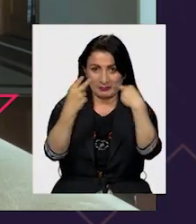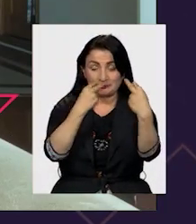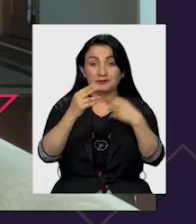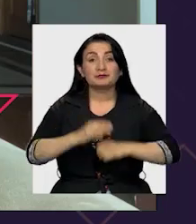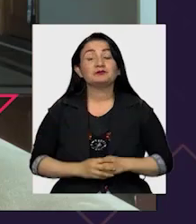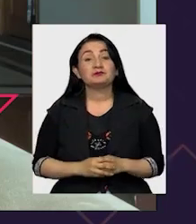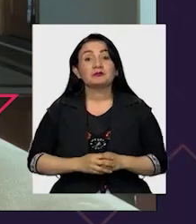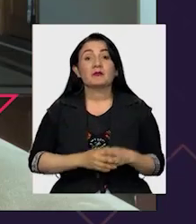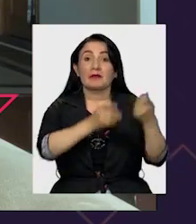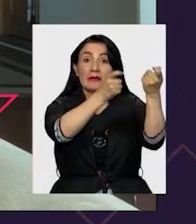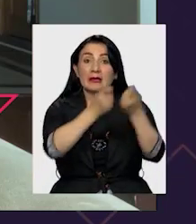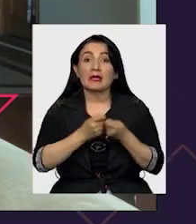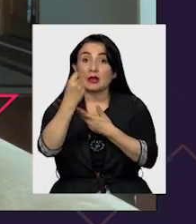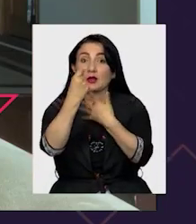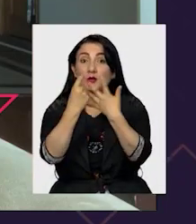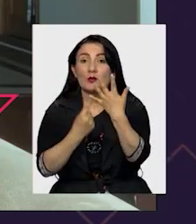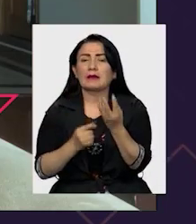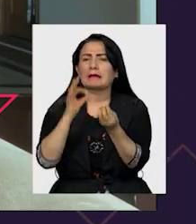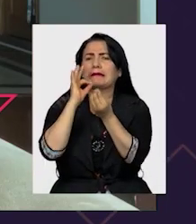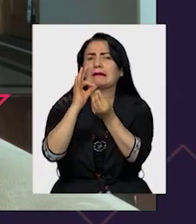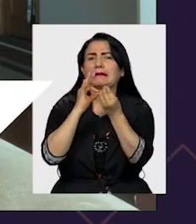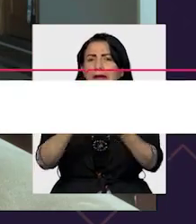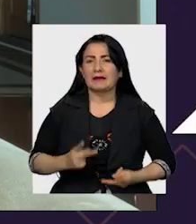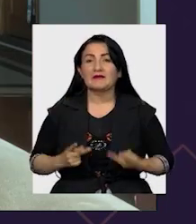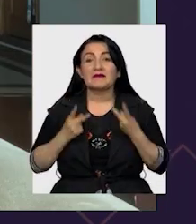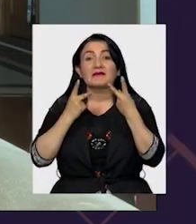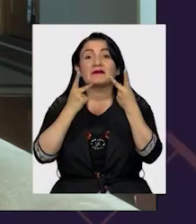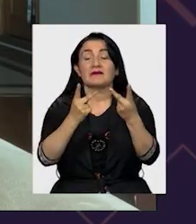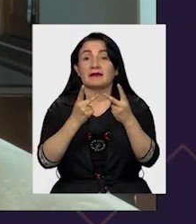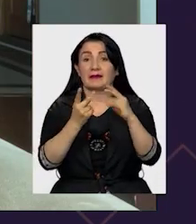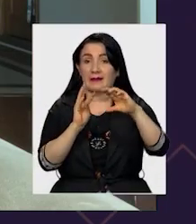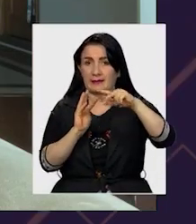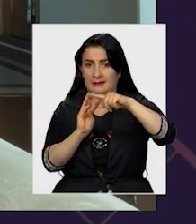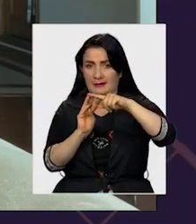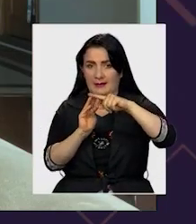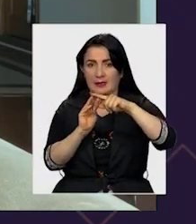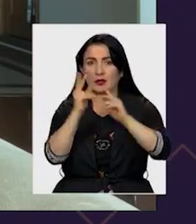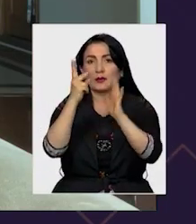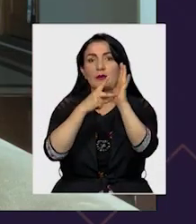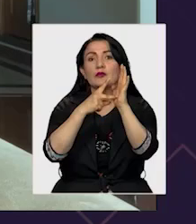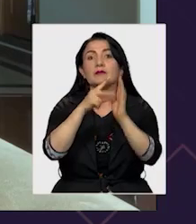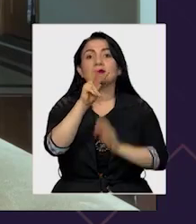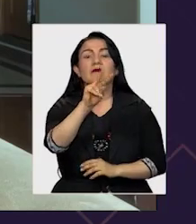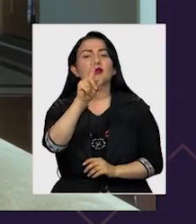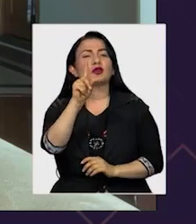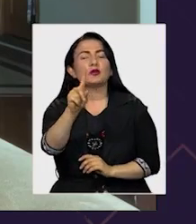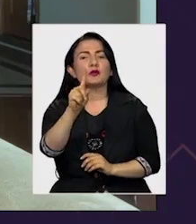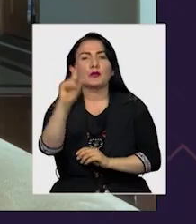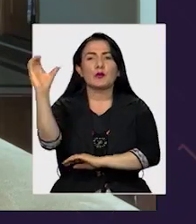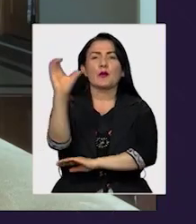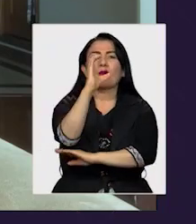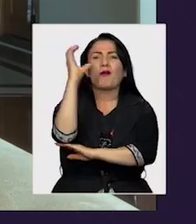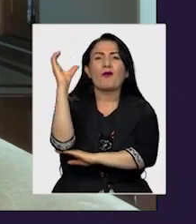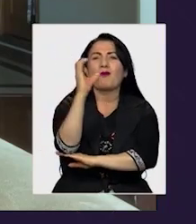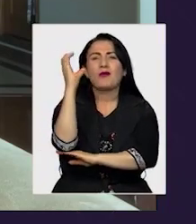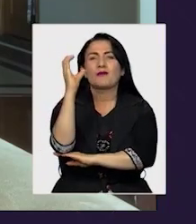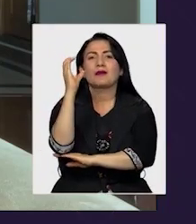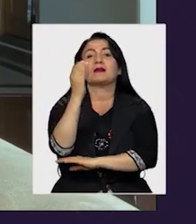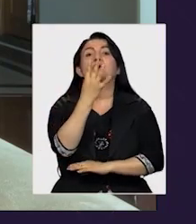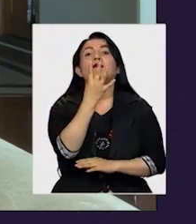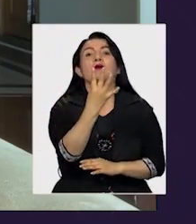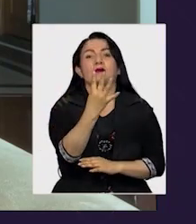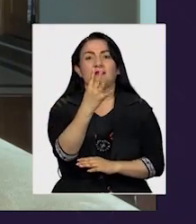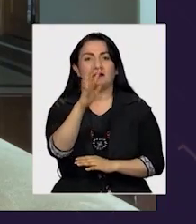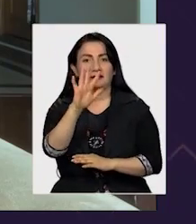Capital. Según la encuesta nacional de calidad de vida publicada por el DANE en el año 2021, en Colombia